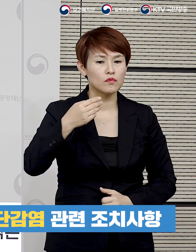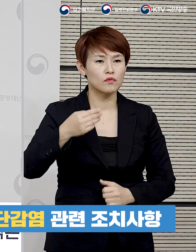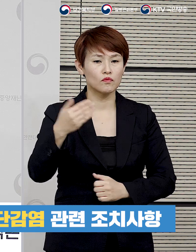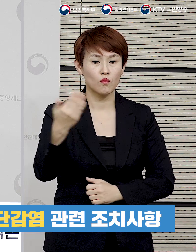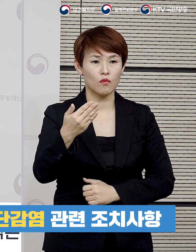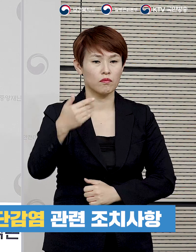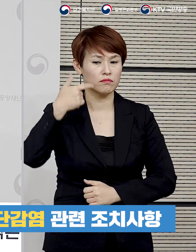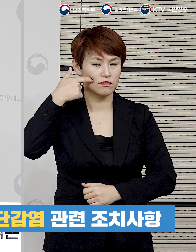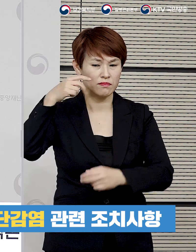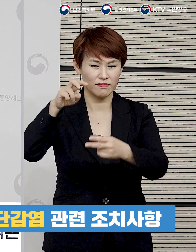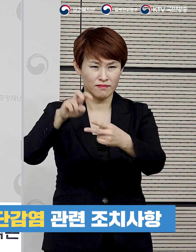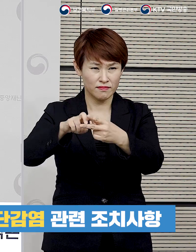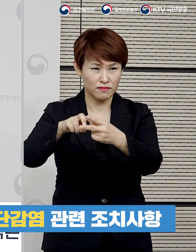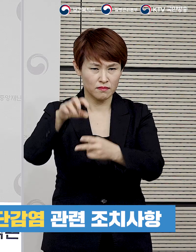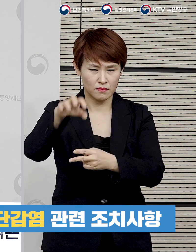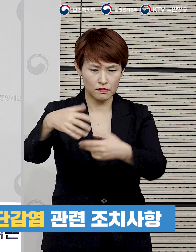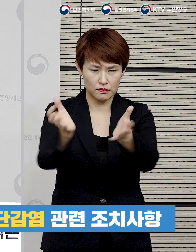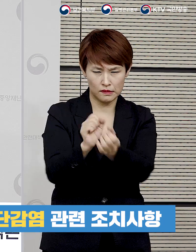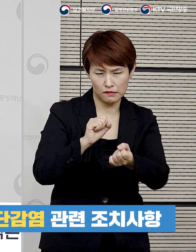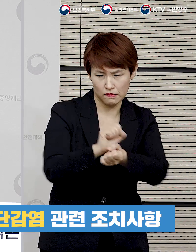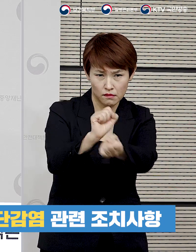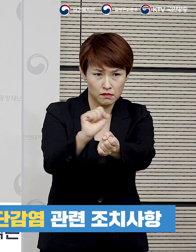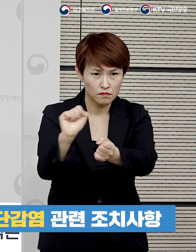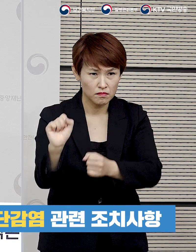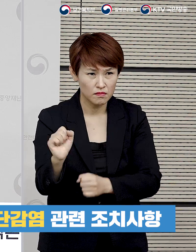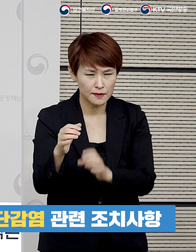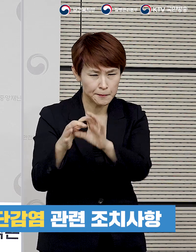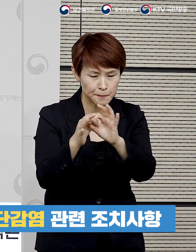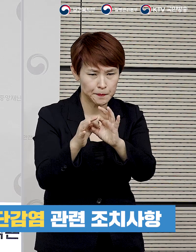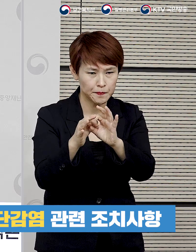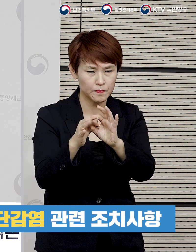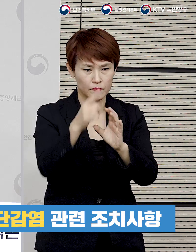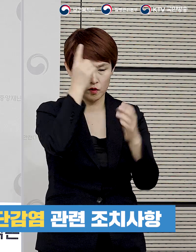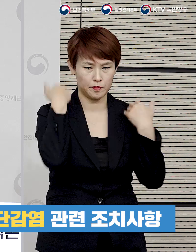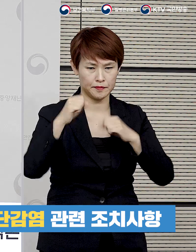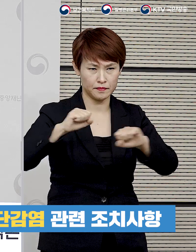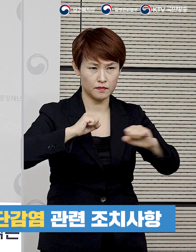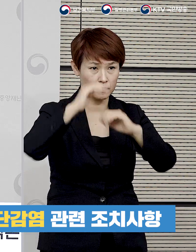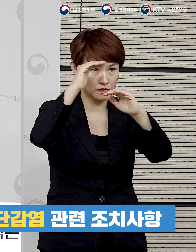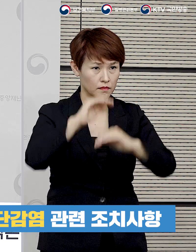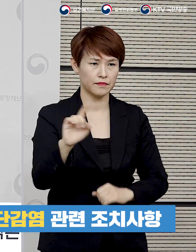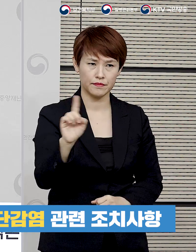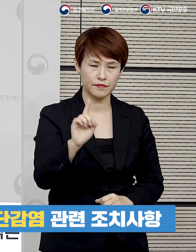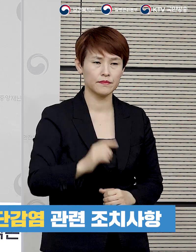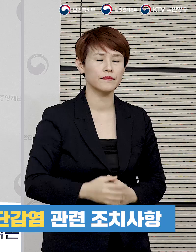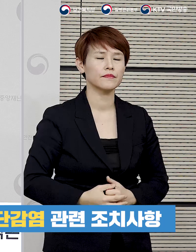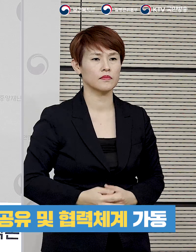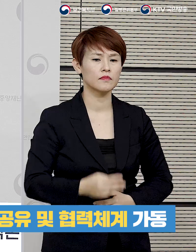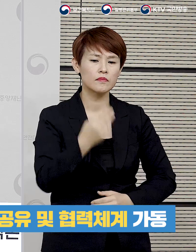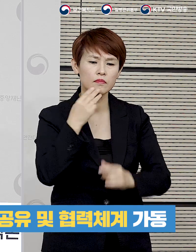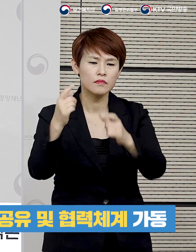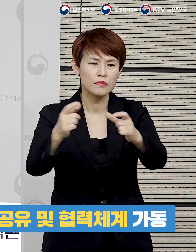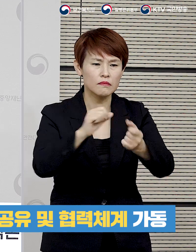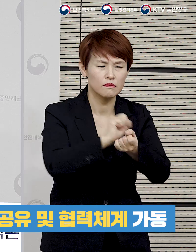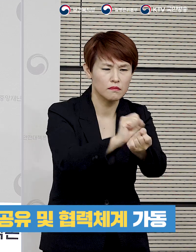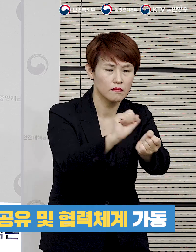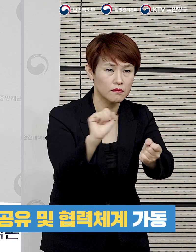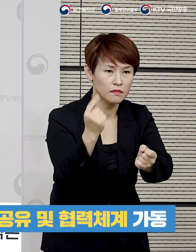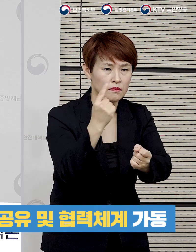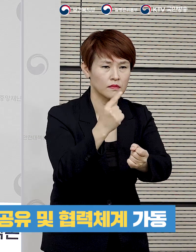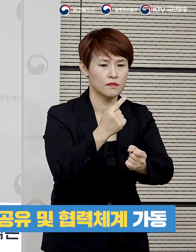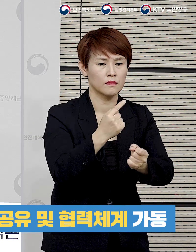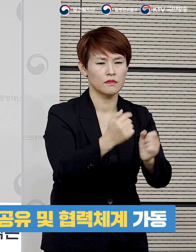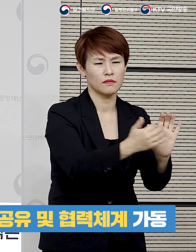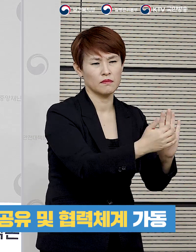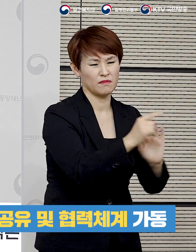서울시 구로구 소재 콜센터의 집단 감염 사례와 관련하여 정부가 조치 중인 사항에 대해서 설명드리겠습니다. 수도권의 추가적